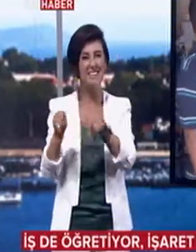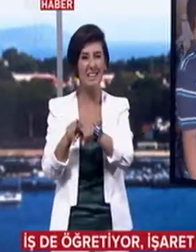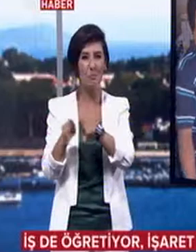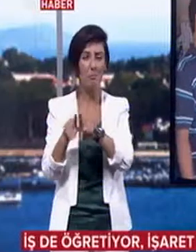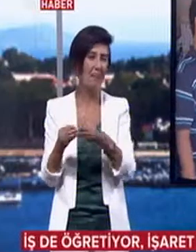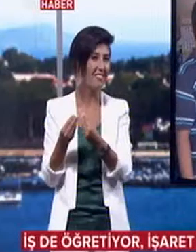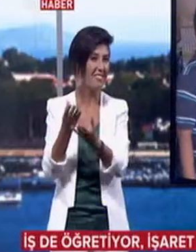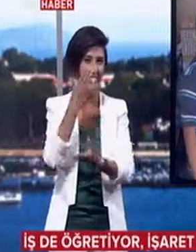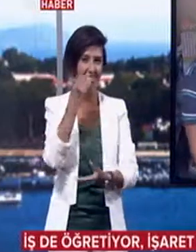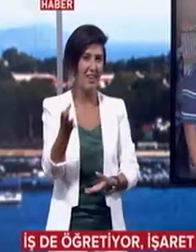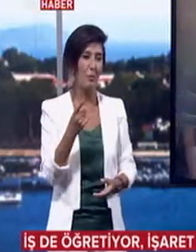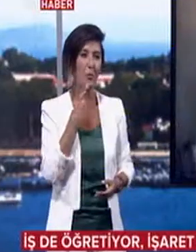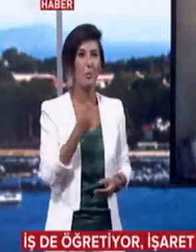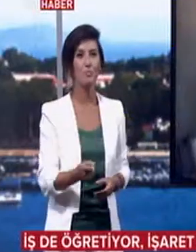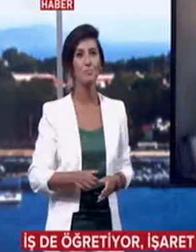kazandırıyor.